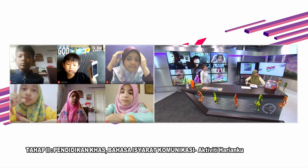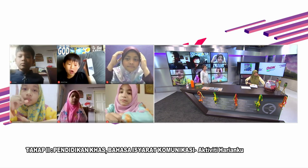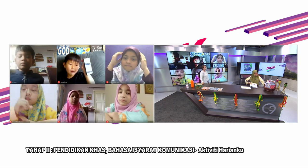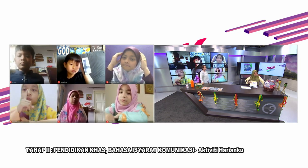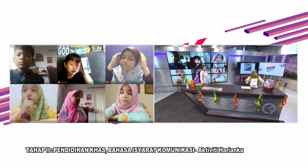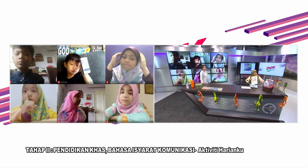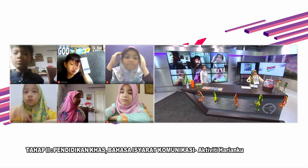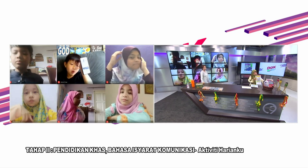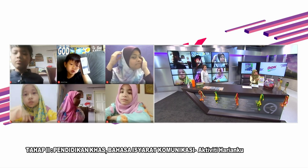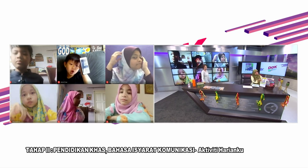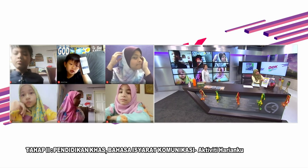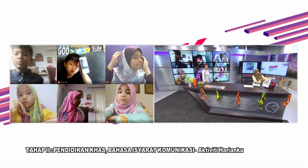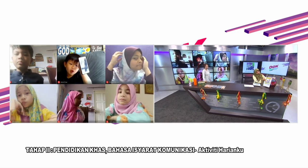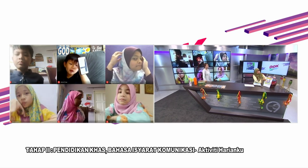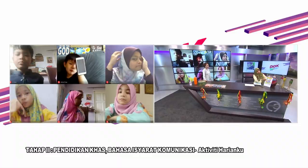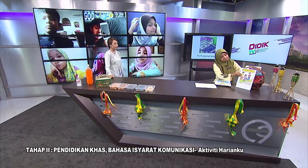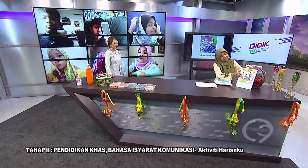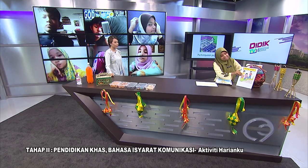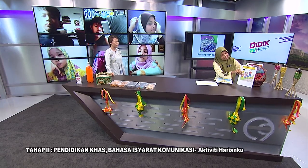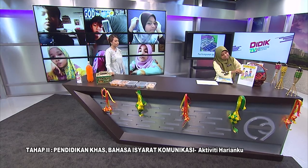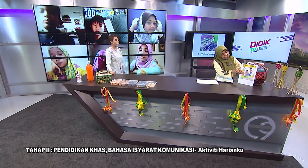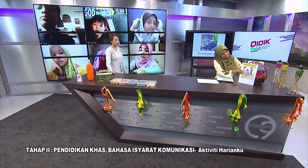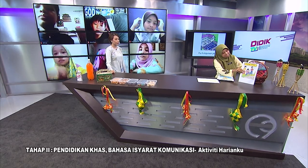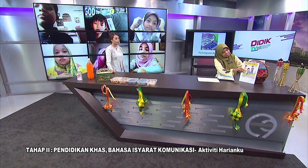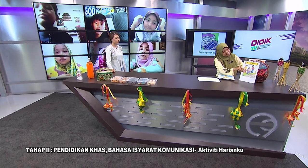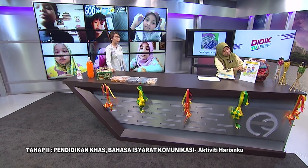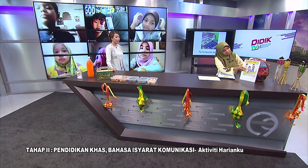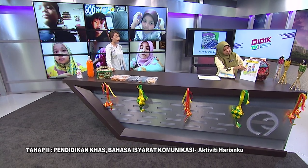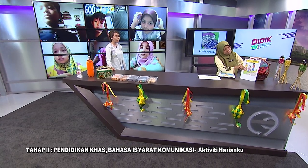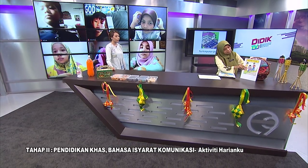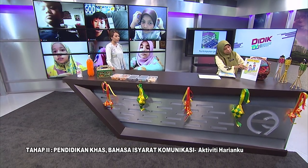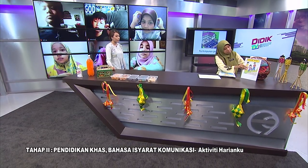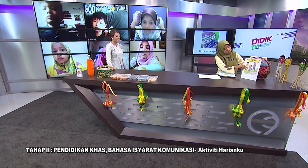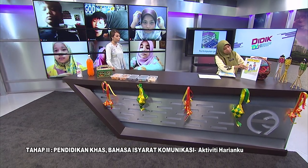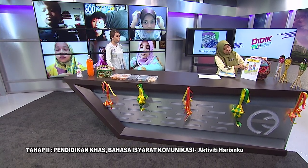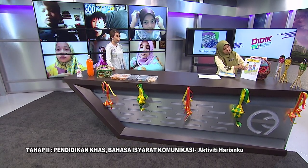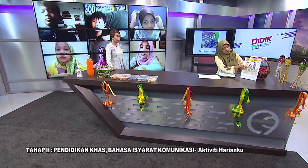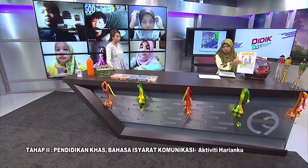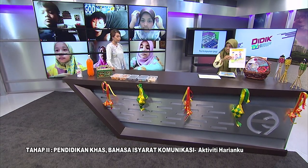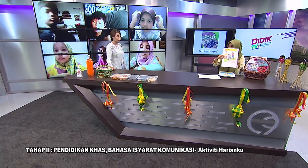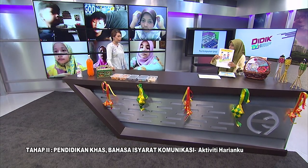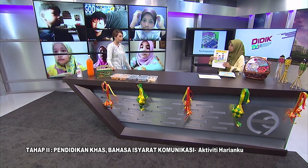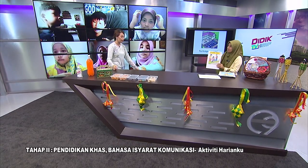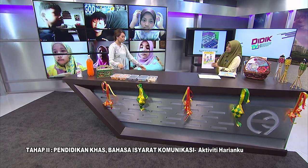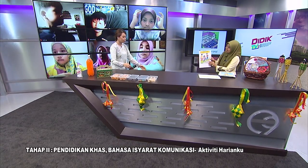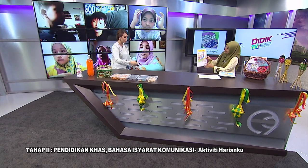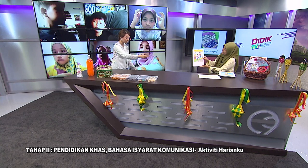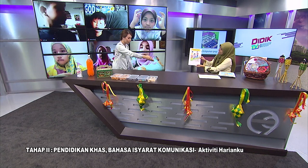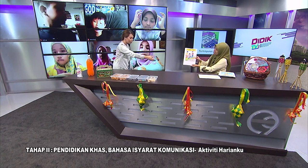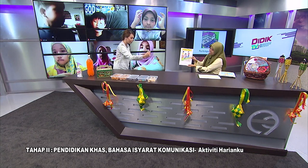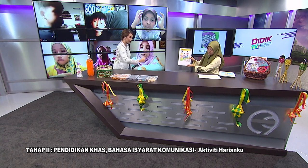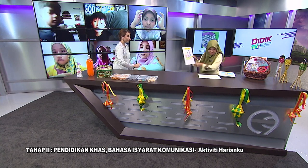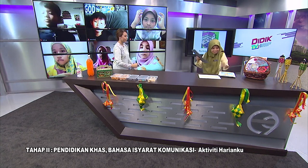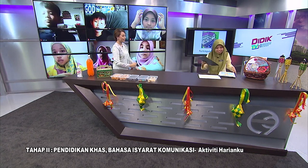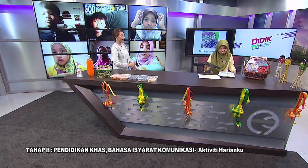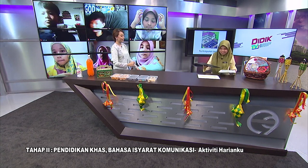Cikgu letak kat sini pinjam sekejap Boleh. Cikgu nak pegang pun, nak saya pegang pun boleh? Boleh tak tolong pegang? Boleh. Cikgu tak rasa